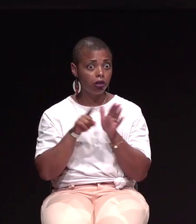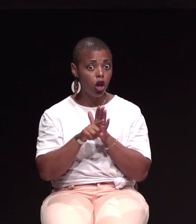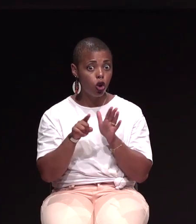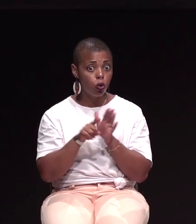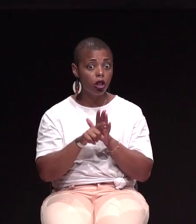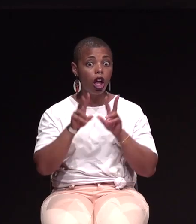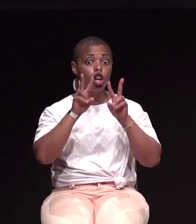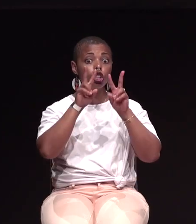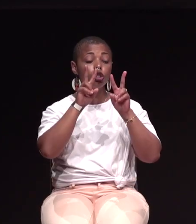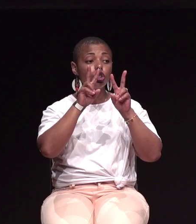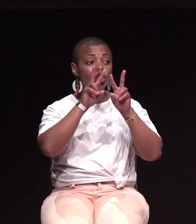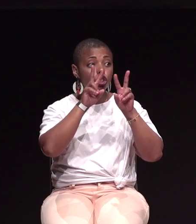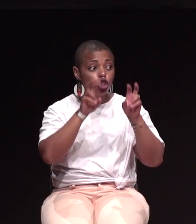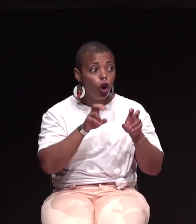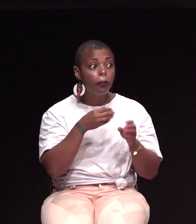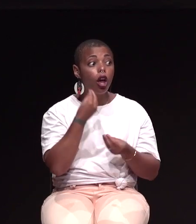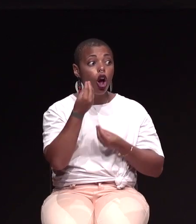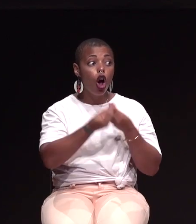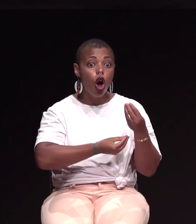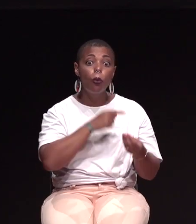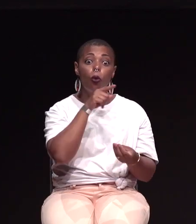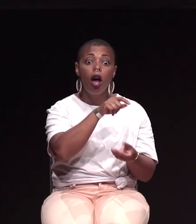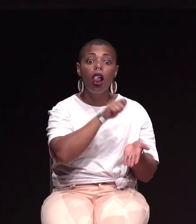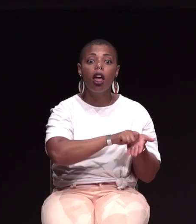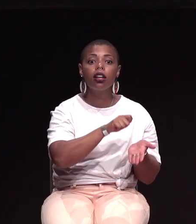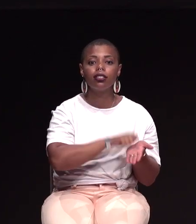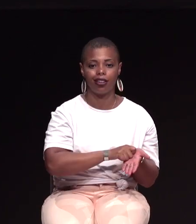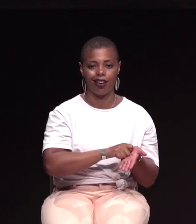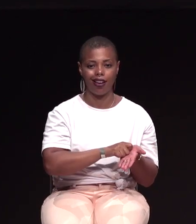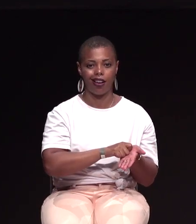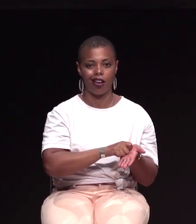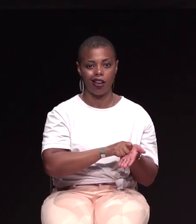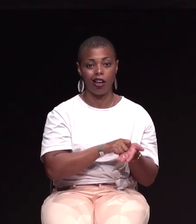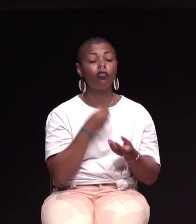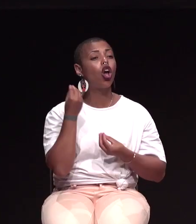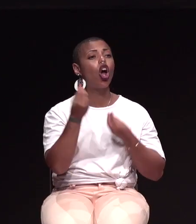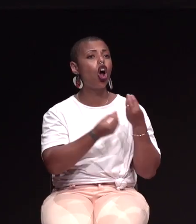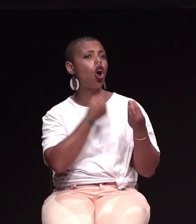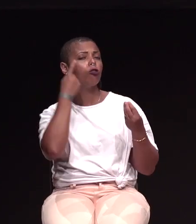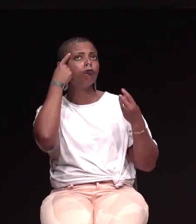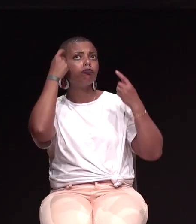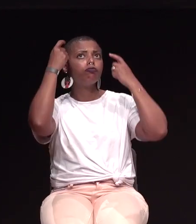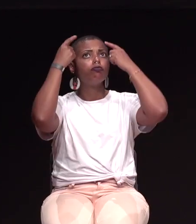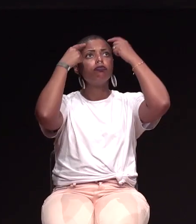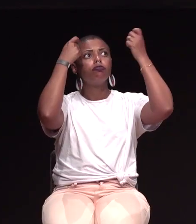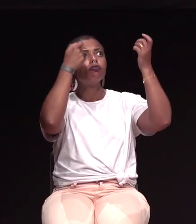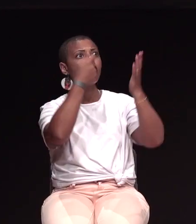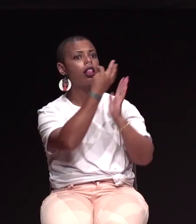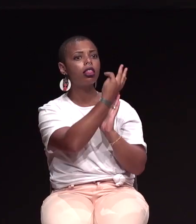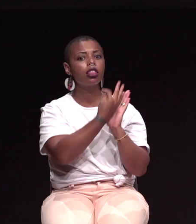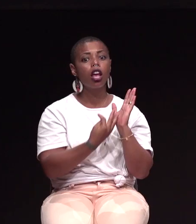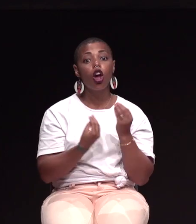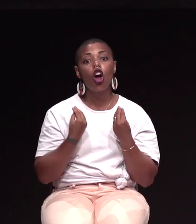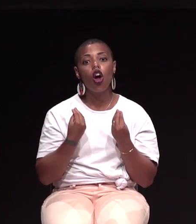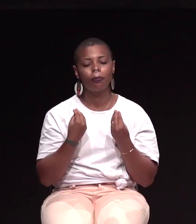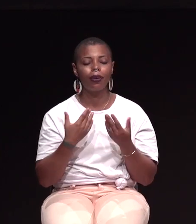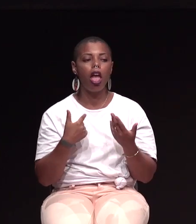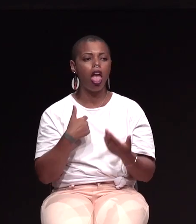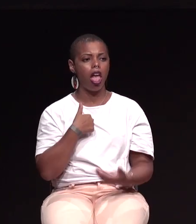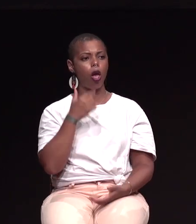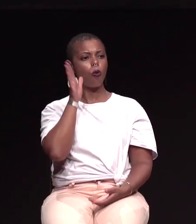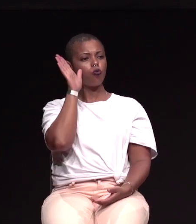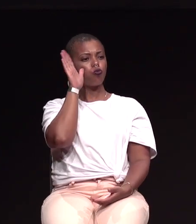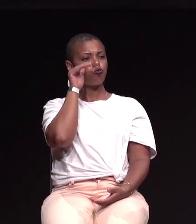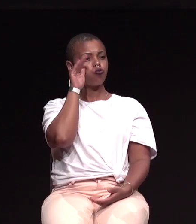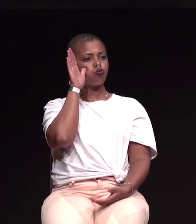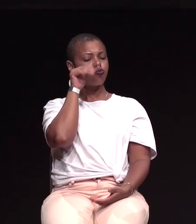relativas ao como aquela escritora escreve, como ela produz os seus textos. eu fico muito